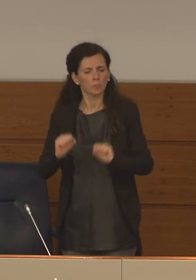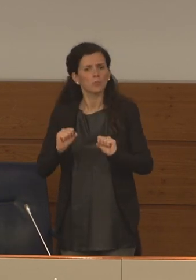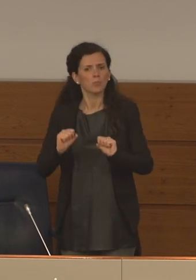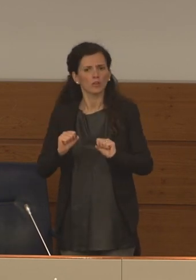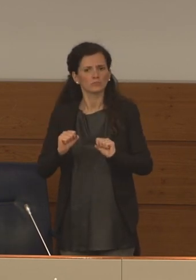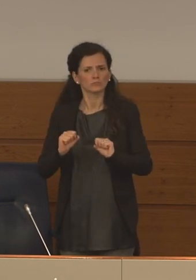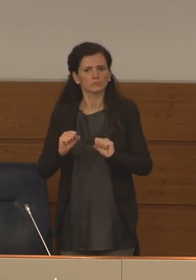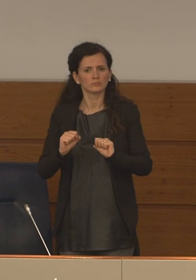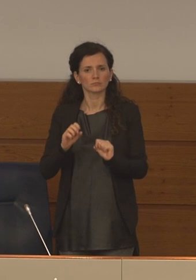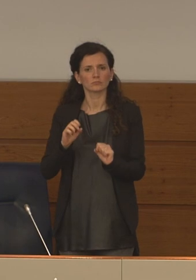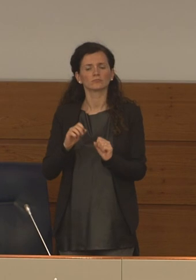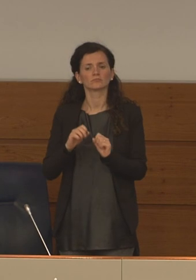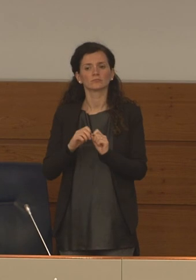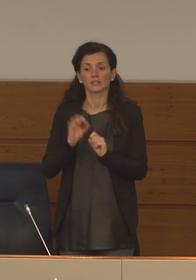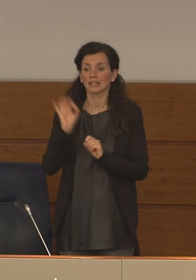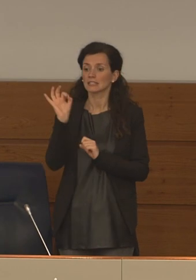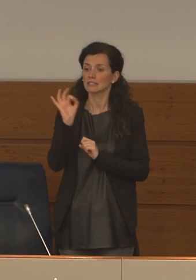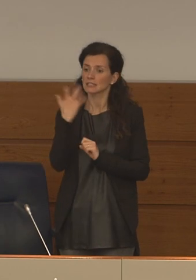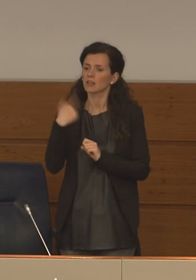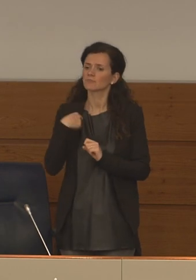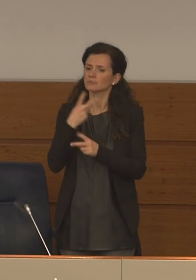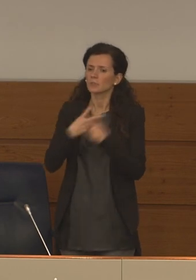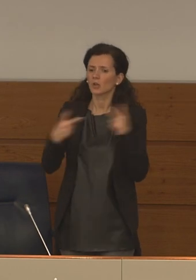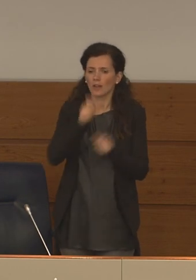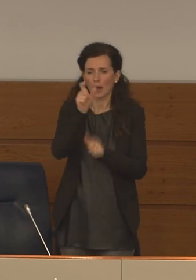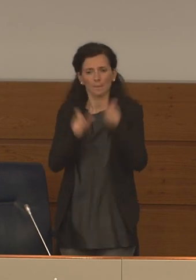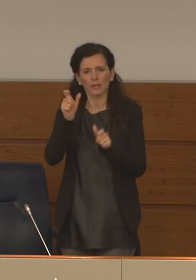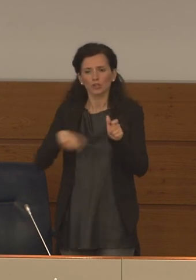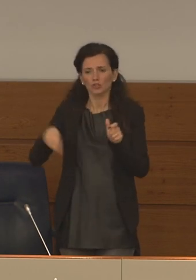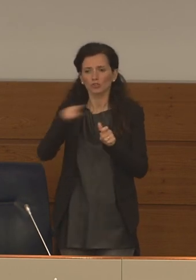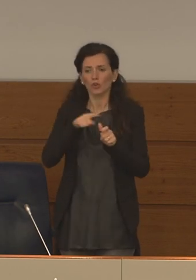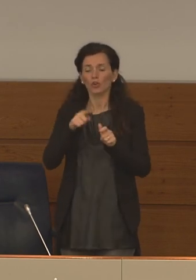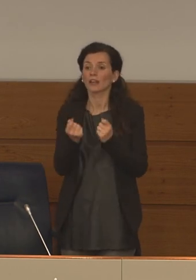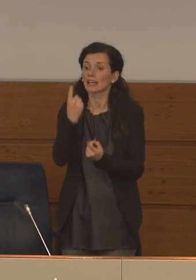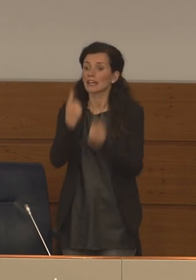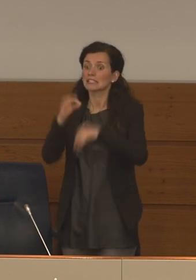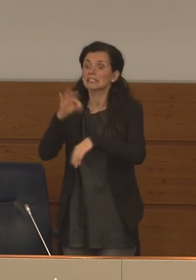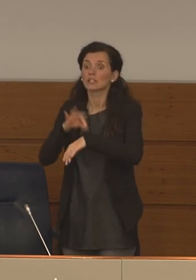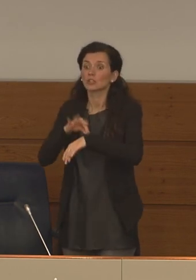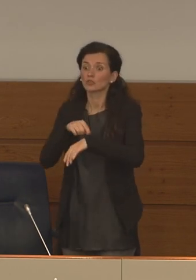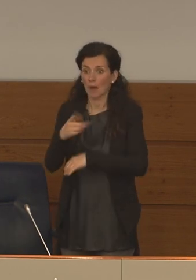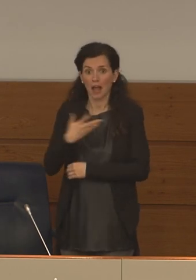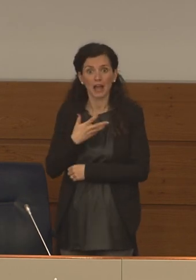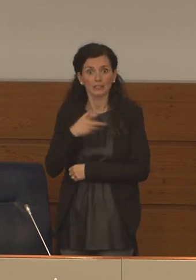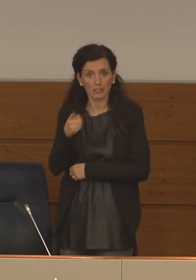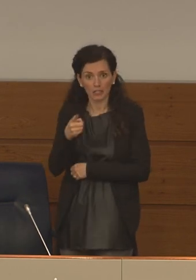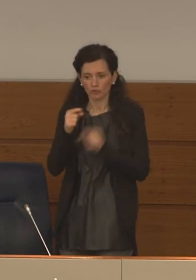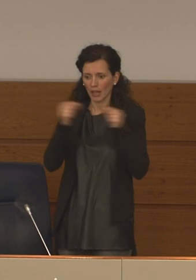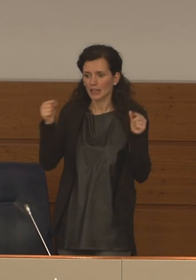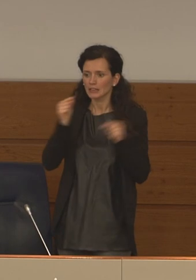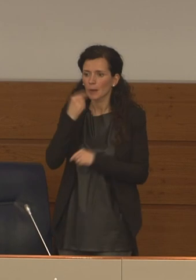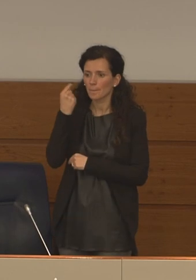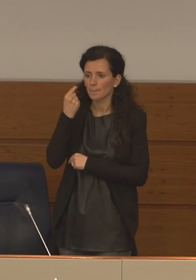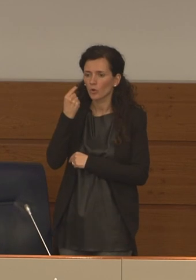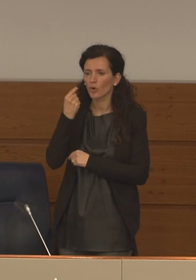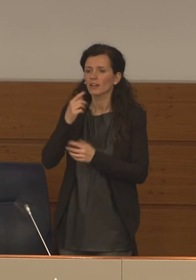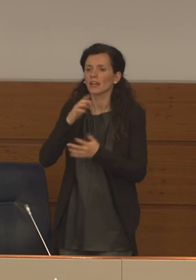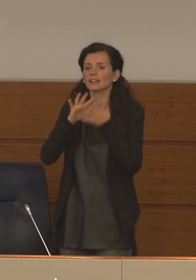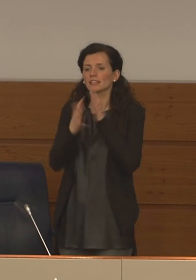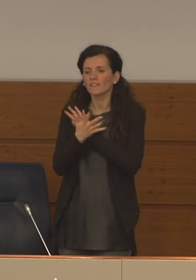vanno a tamponare le persone sintomatiche è chiaro che si restringe il denominatore